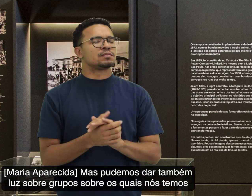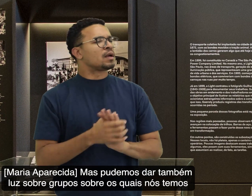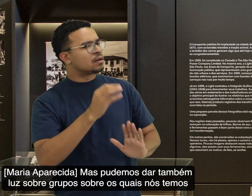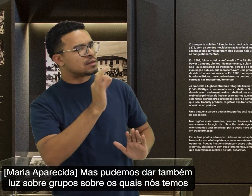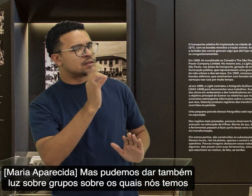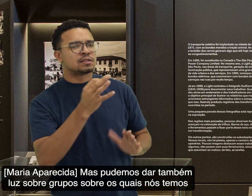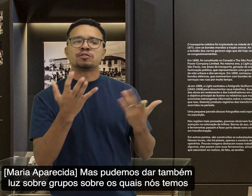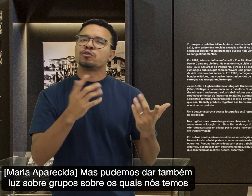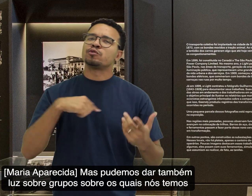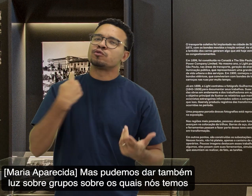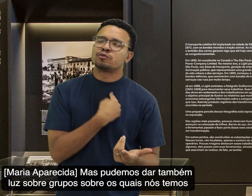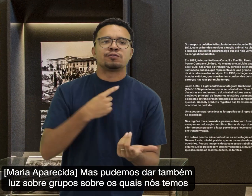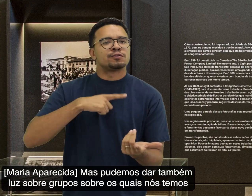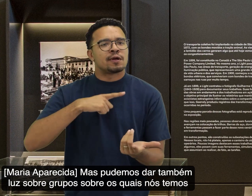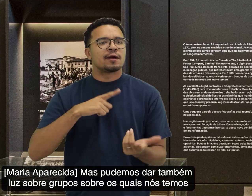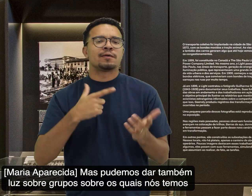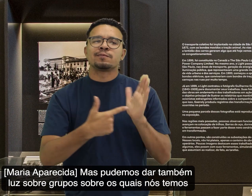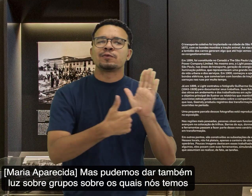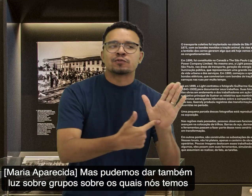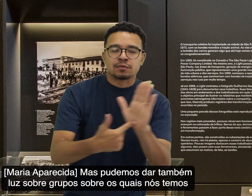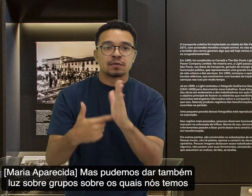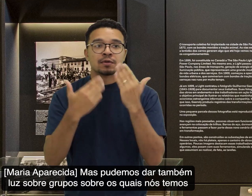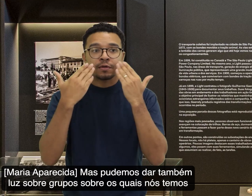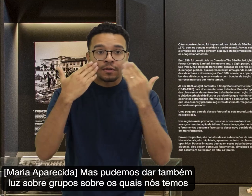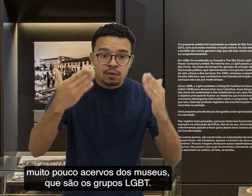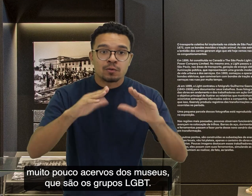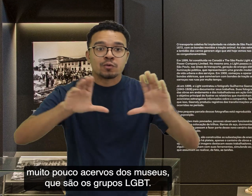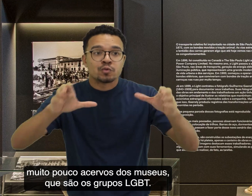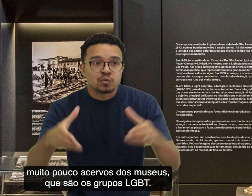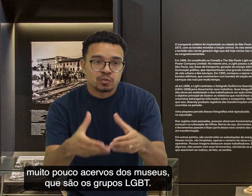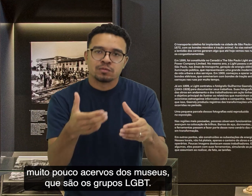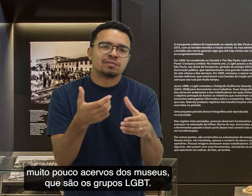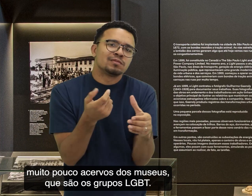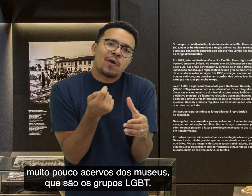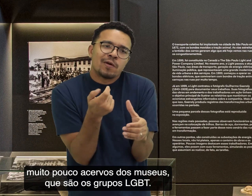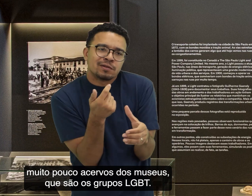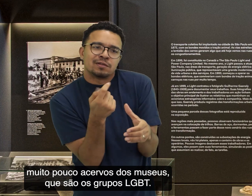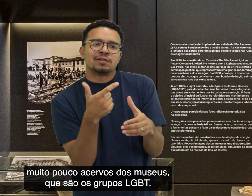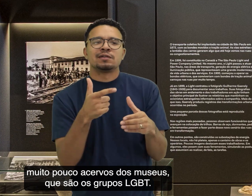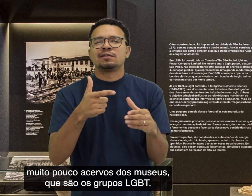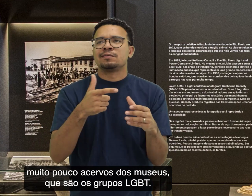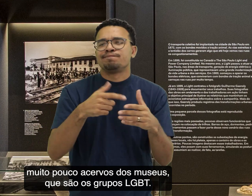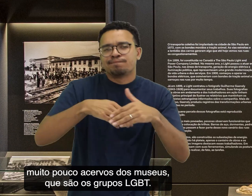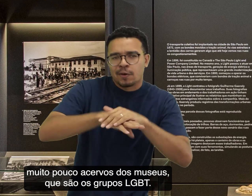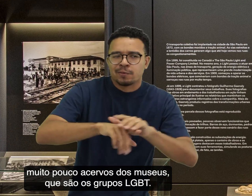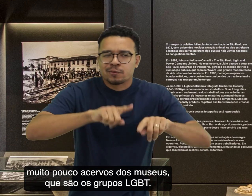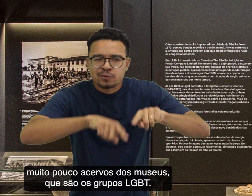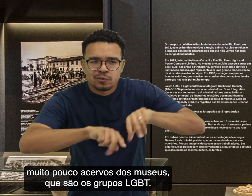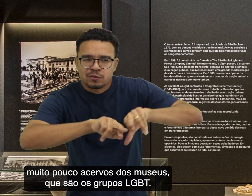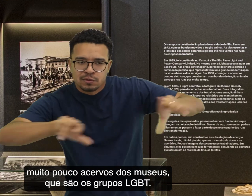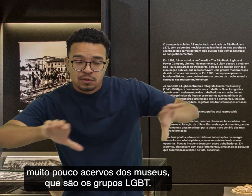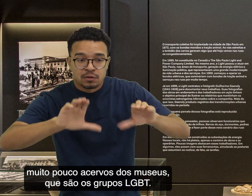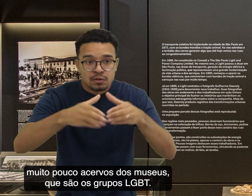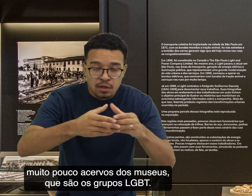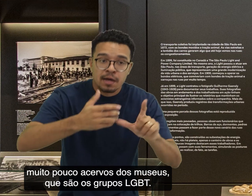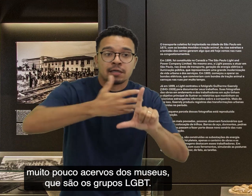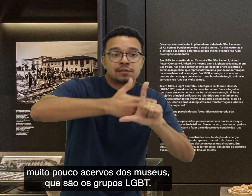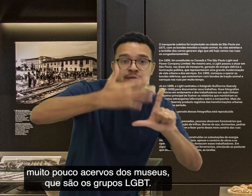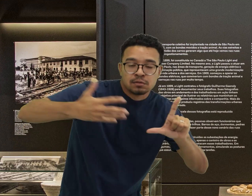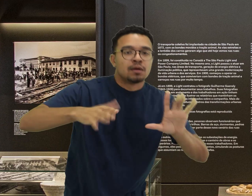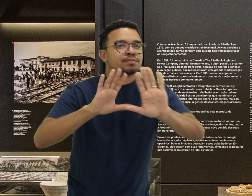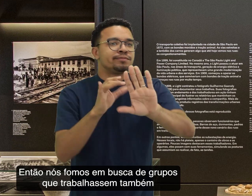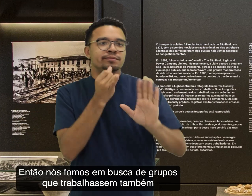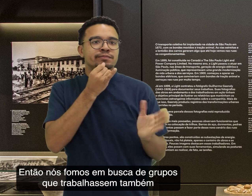dar também luz sobre grupos sobre os quais nós temos muito pouco acervos dos museus, que são os